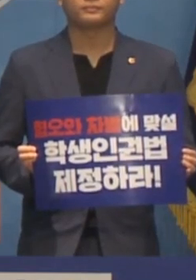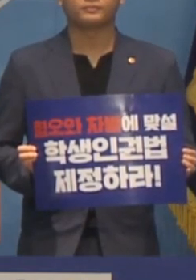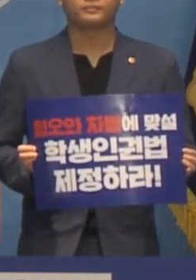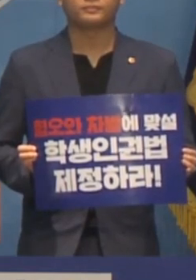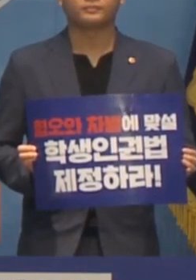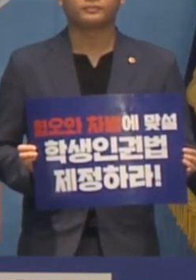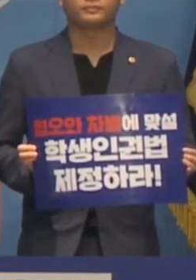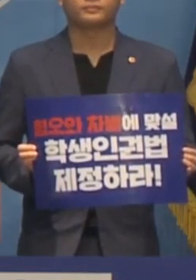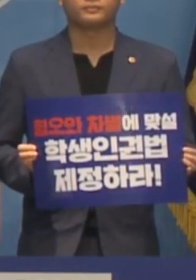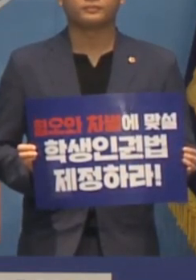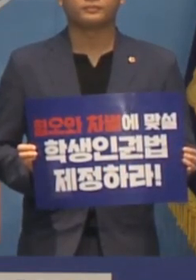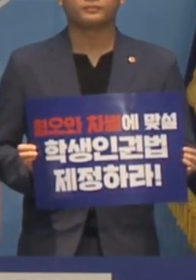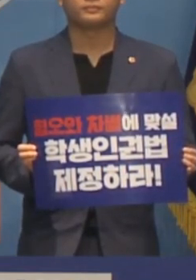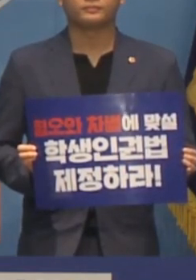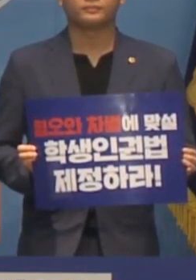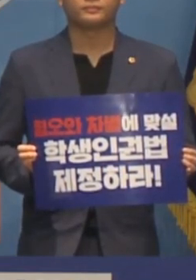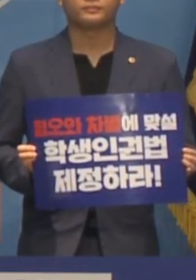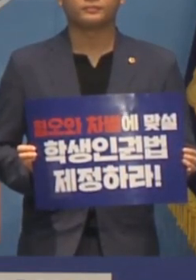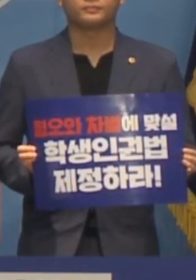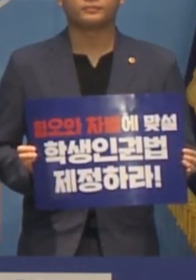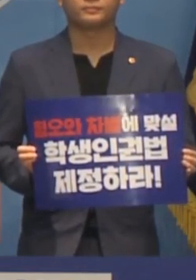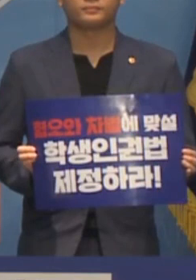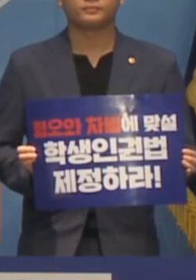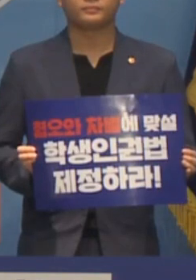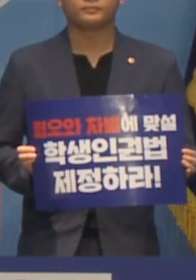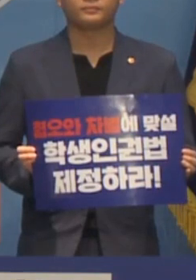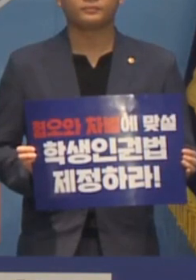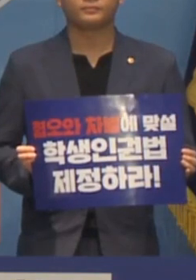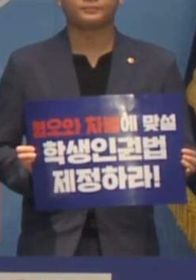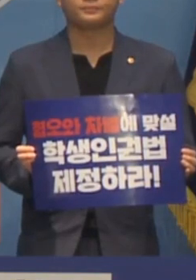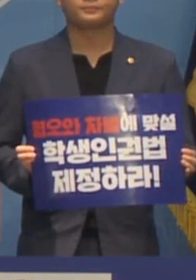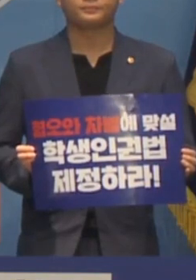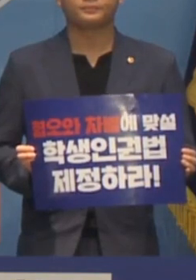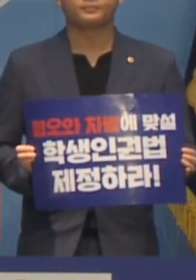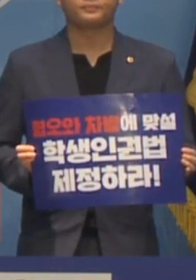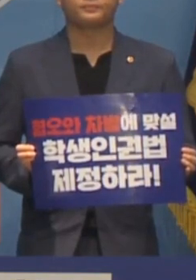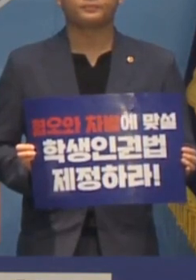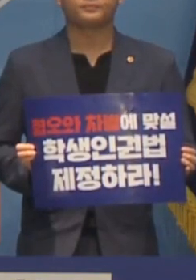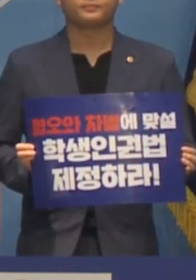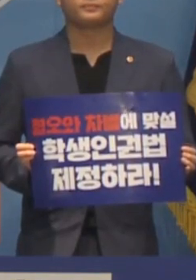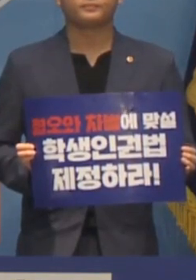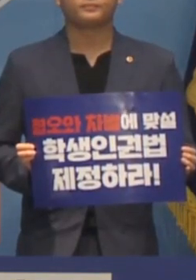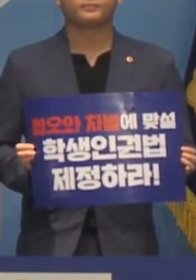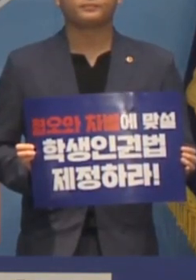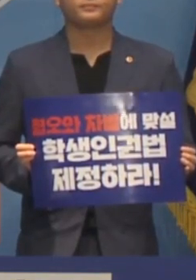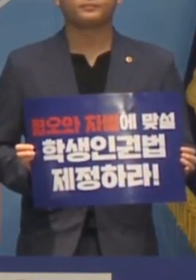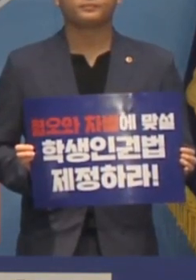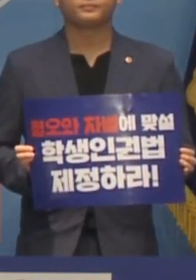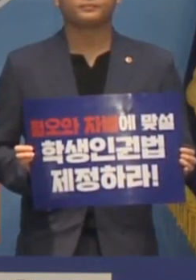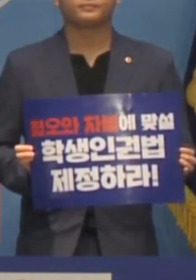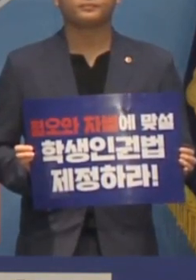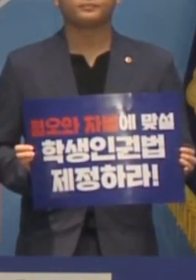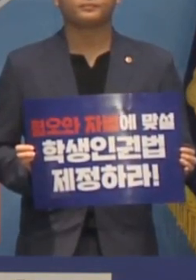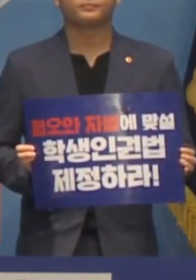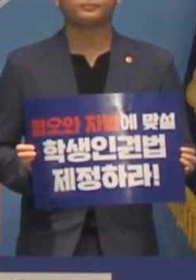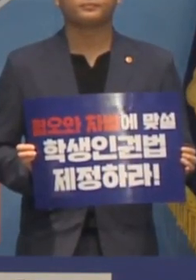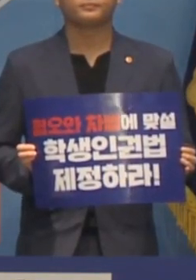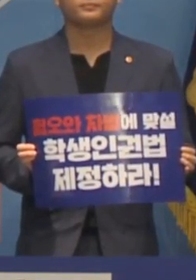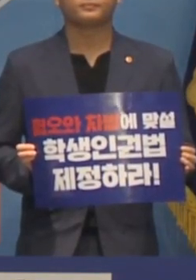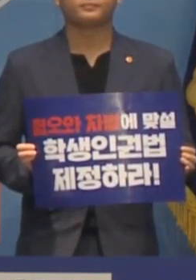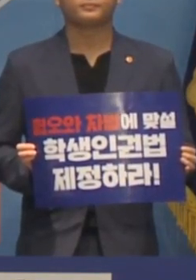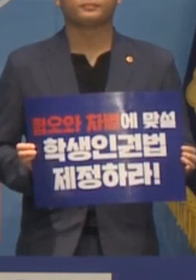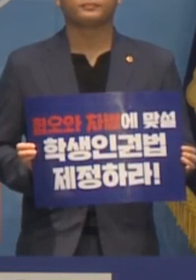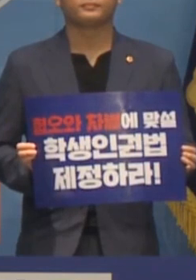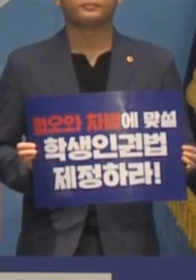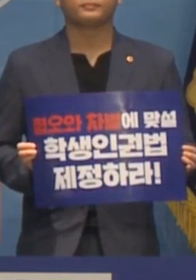인권법은 22대 국회 개원 직후인 6월에 특별법의 형태로 성안에